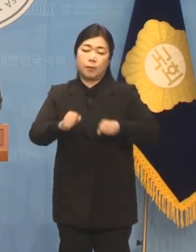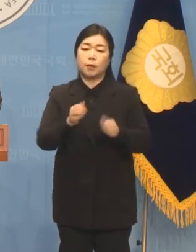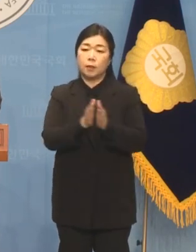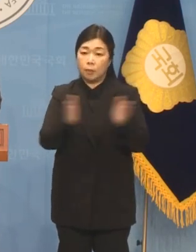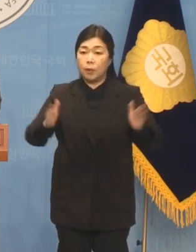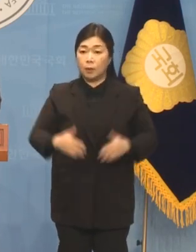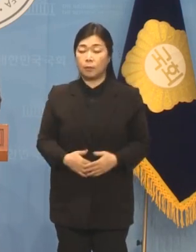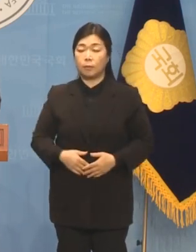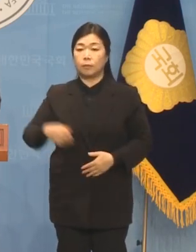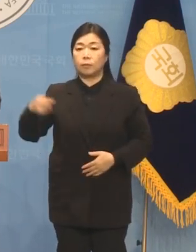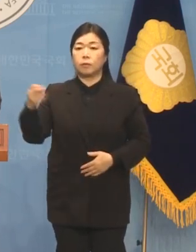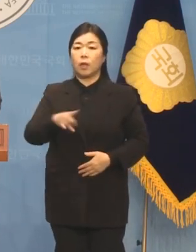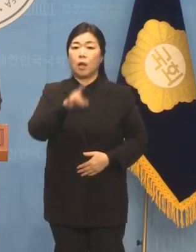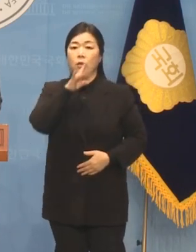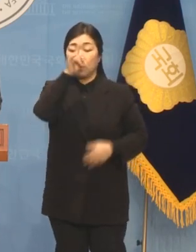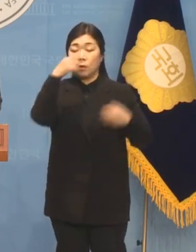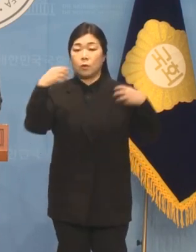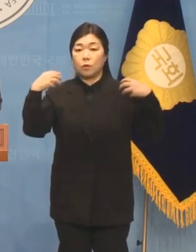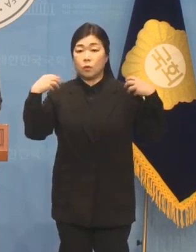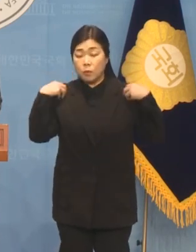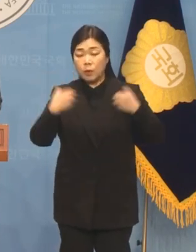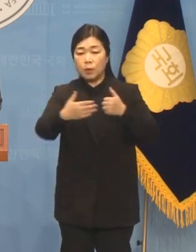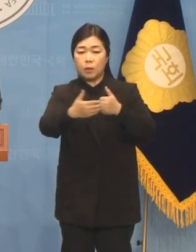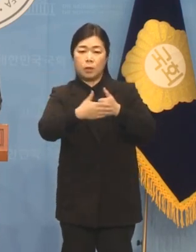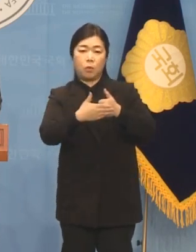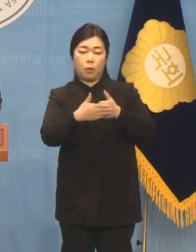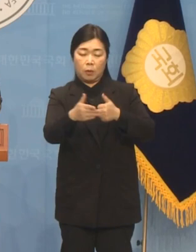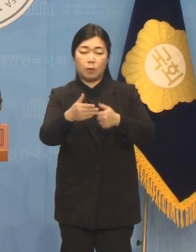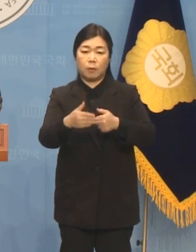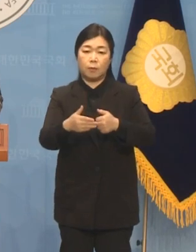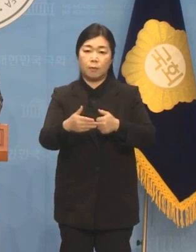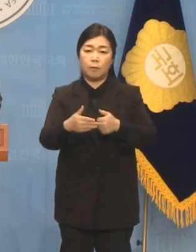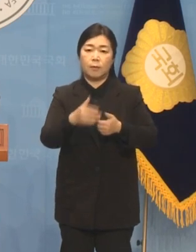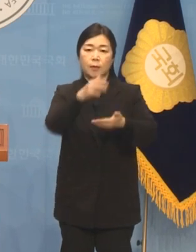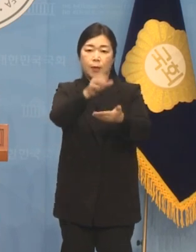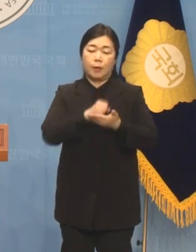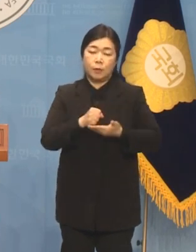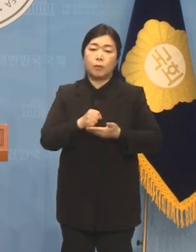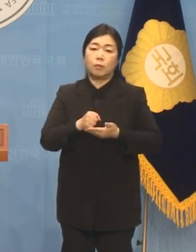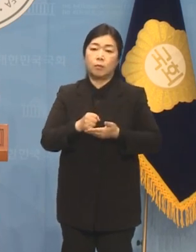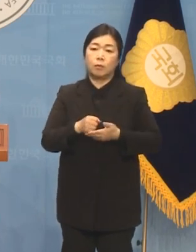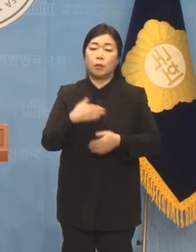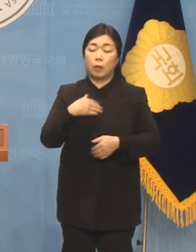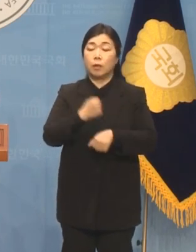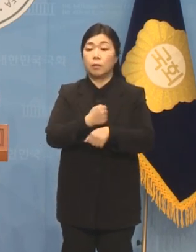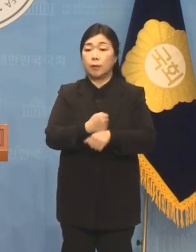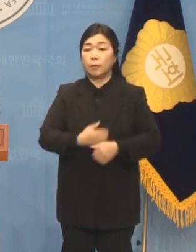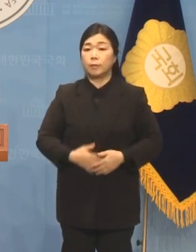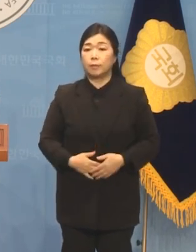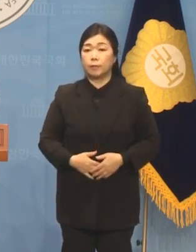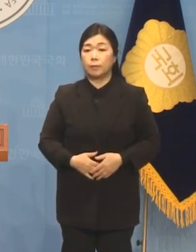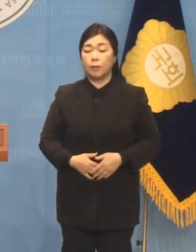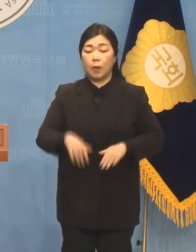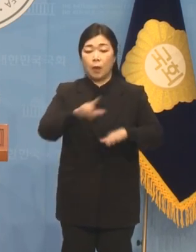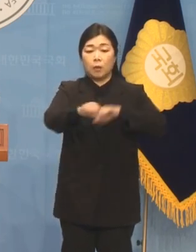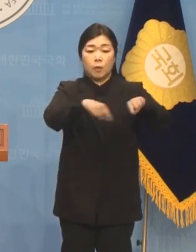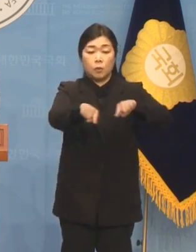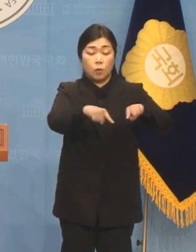아울러 중앙정부의 책임 있는 지원도 이끌어내겠다. 지방자치제 부활